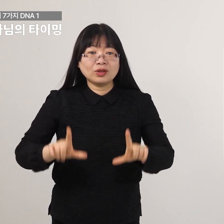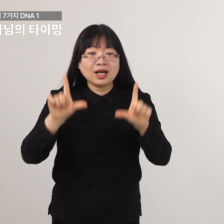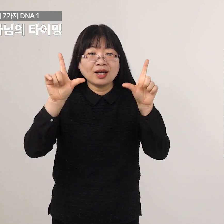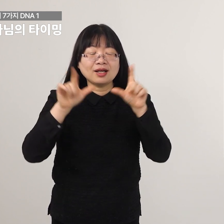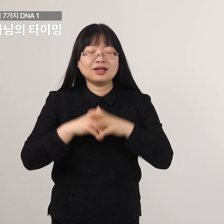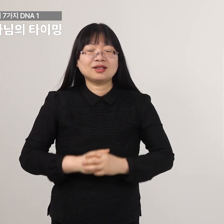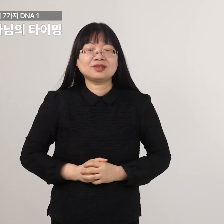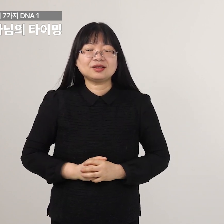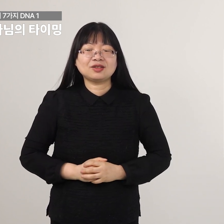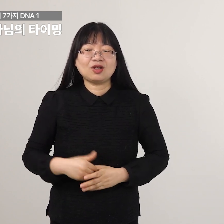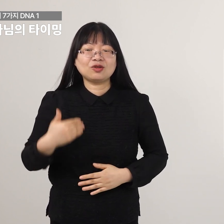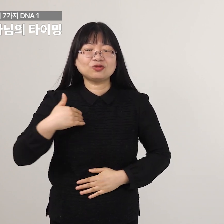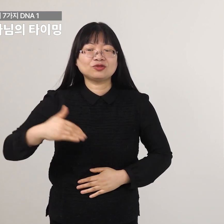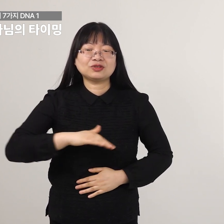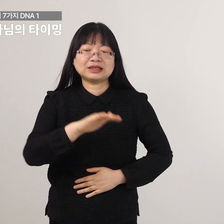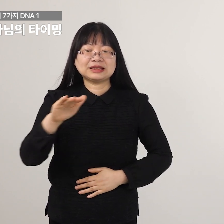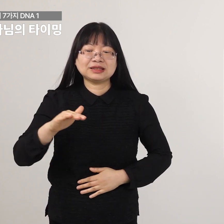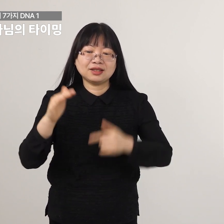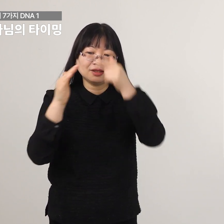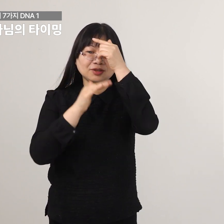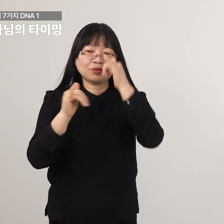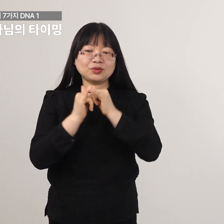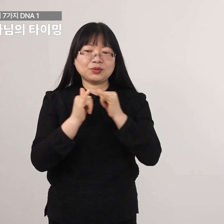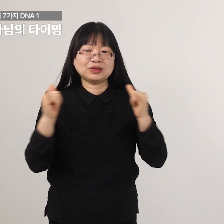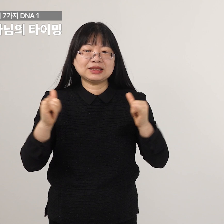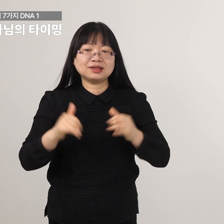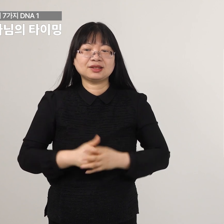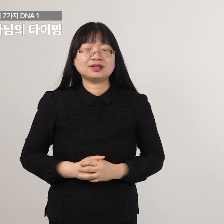올해는 어떻게 하든 우리 성도님들이